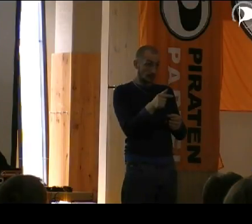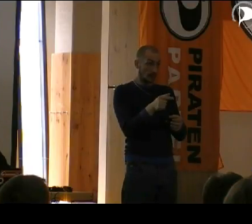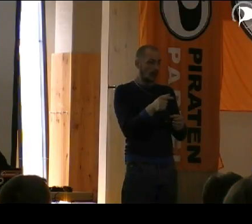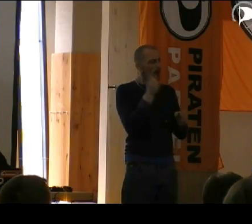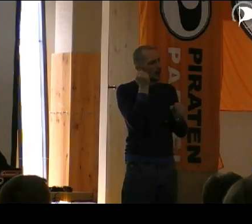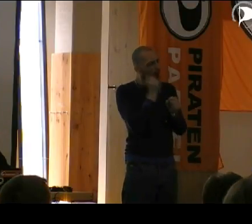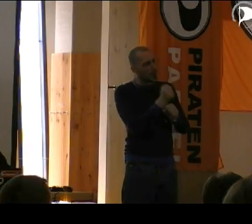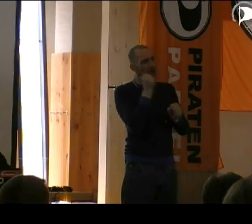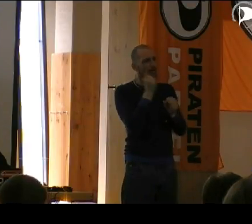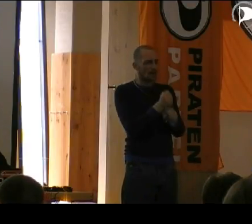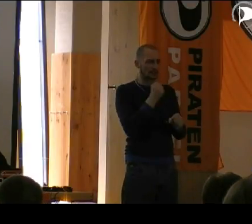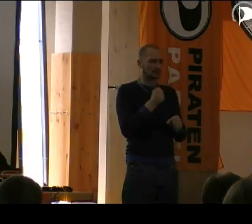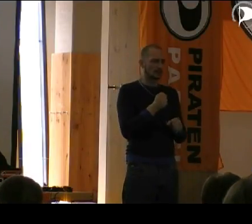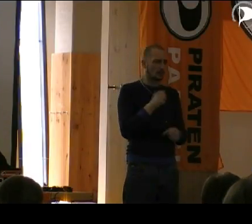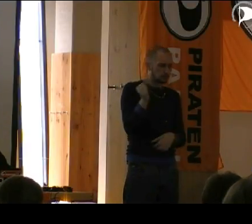intensivieren